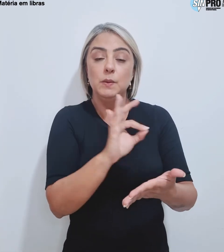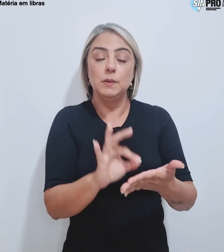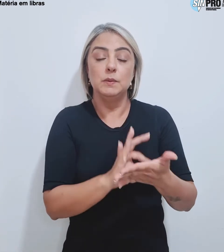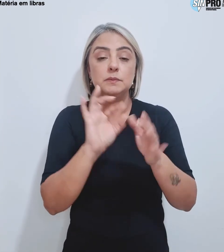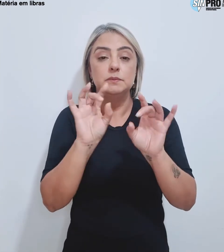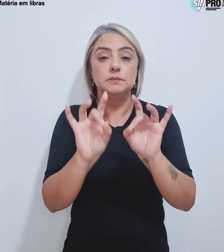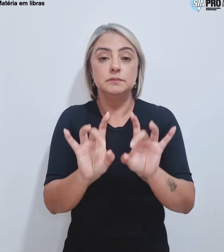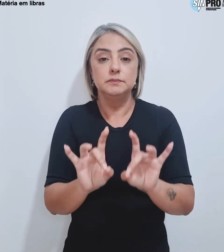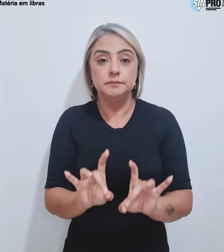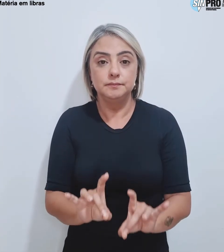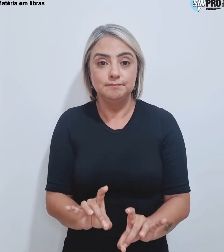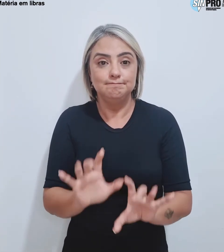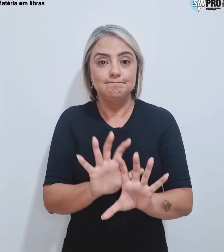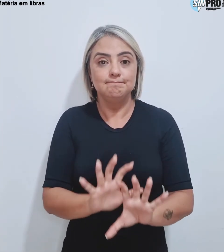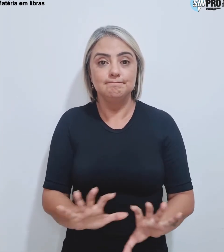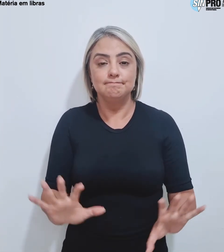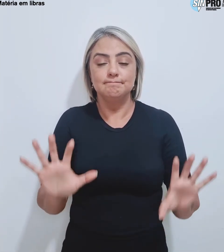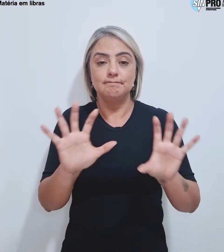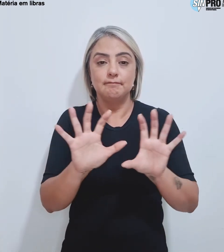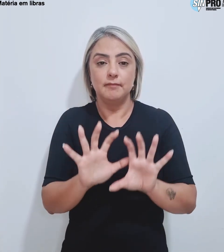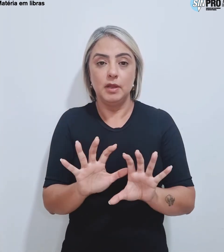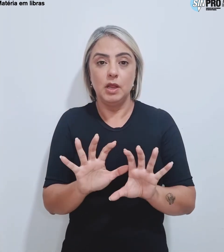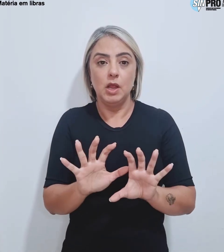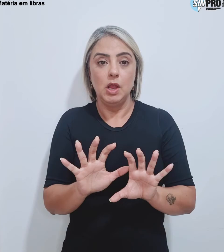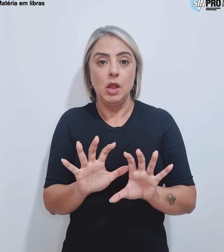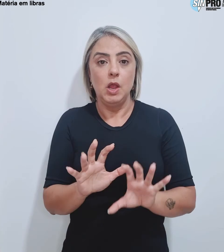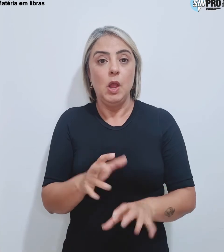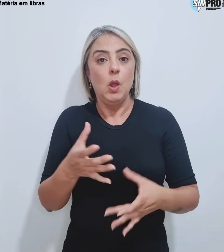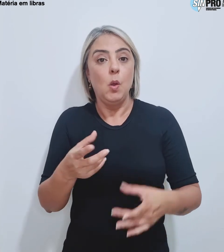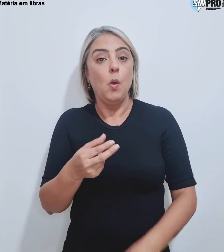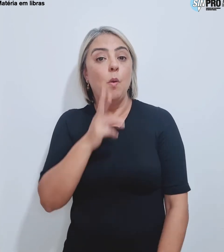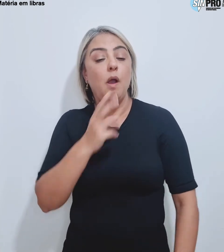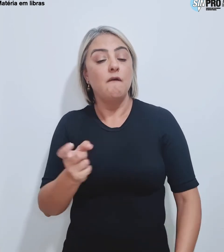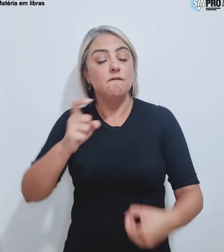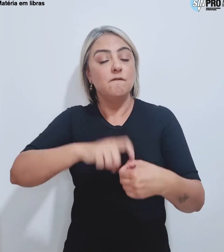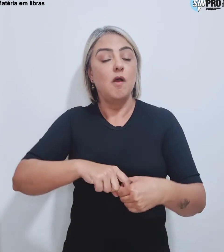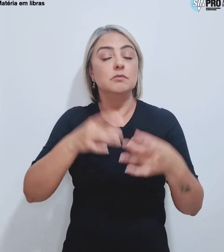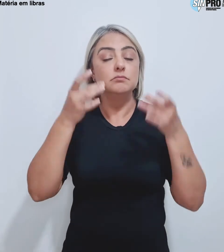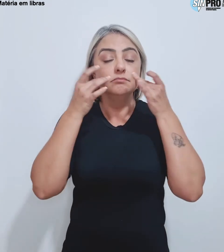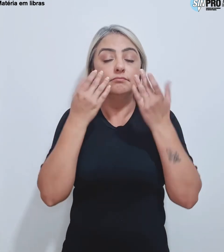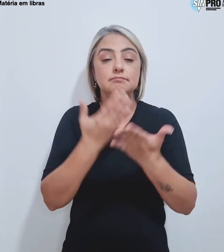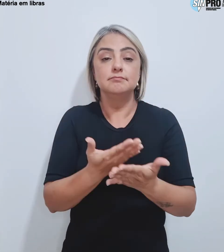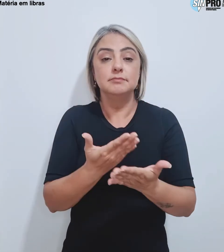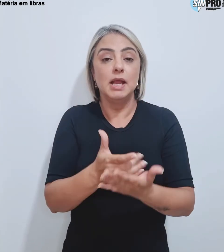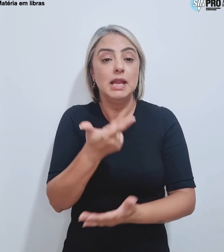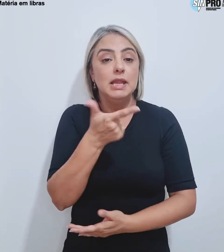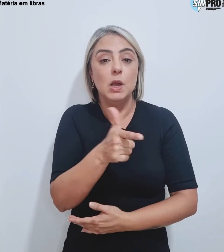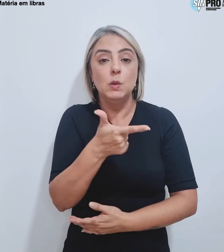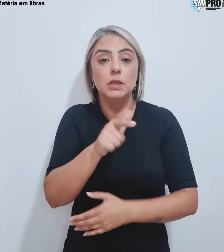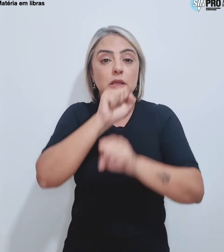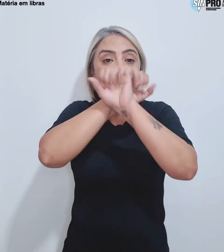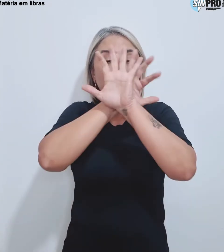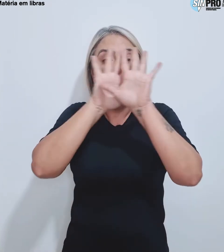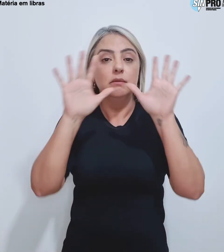cadastro específico da situação. Com o retorno presencial às aulas, não há transparência